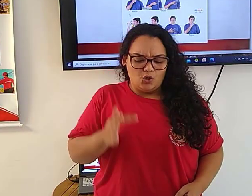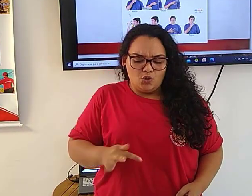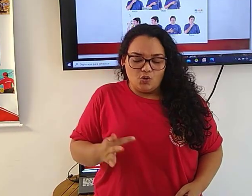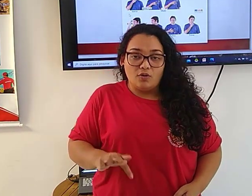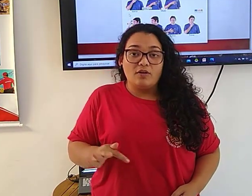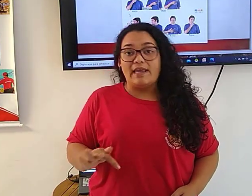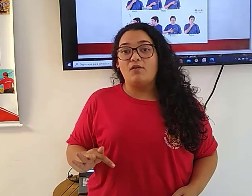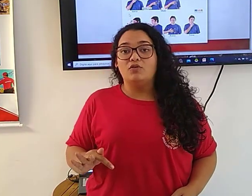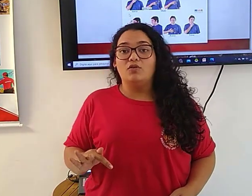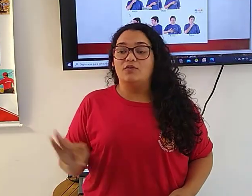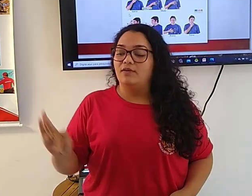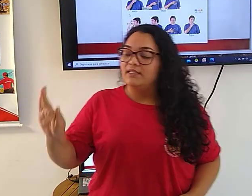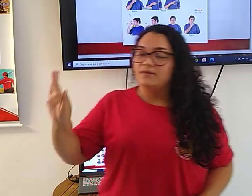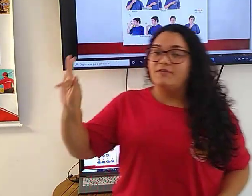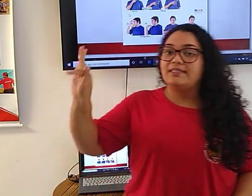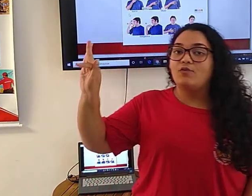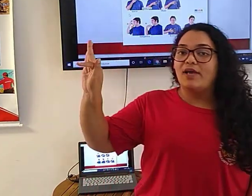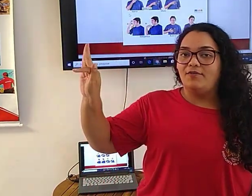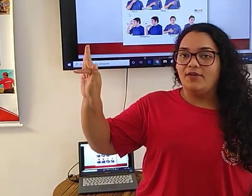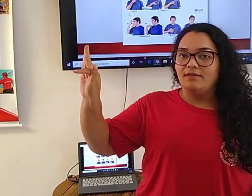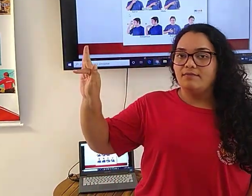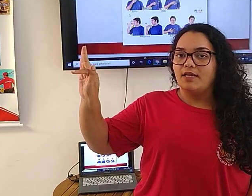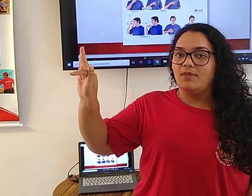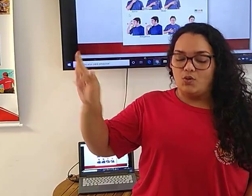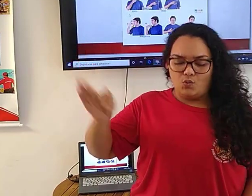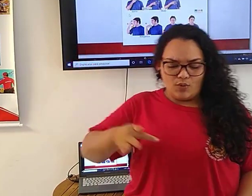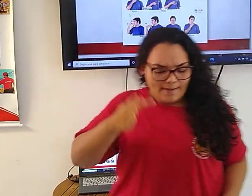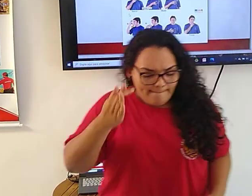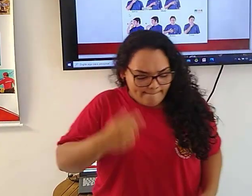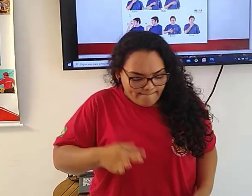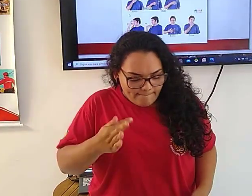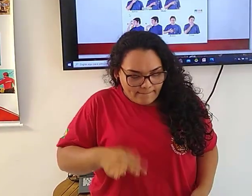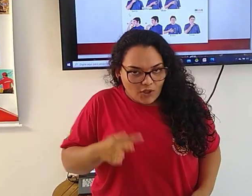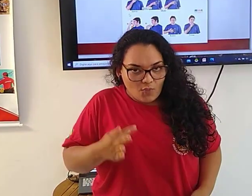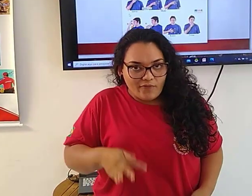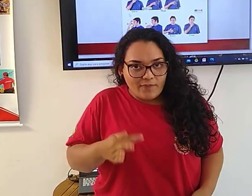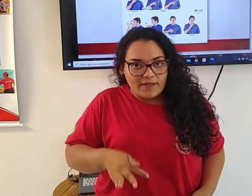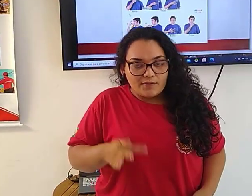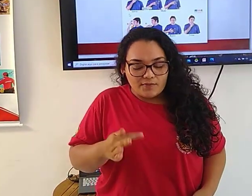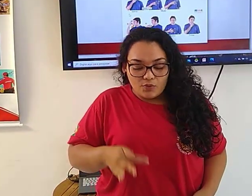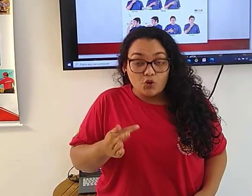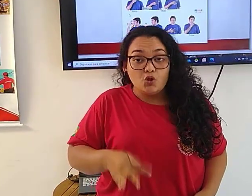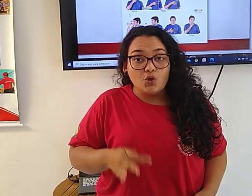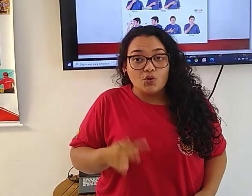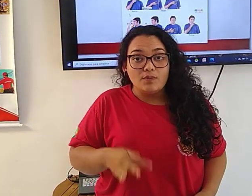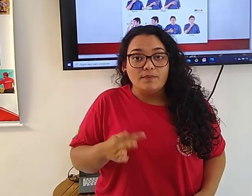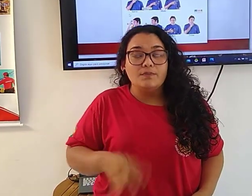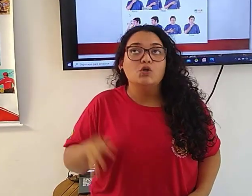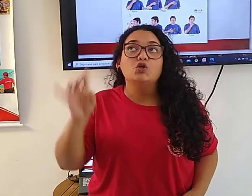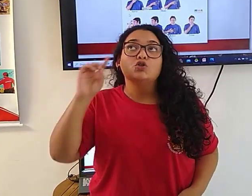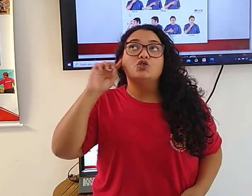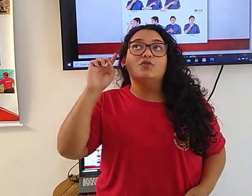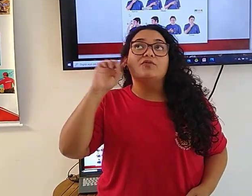dor. O que é o dor? Você vai fazer o F na mão e o movimento, dor de